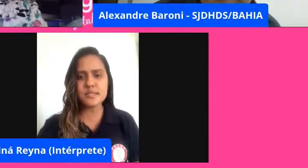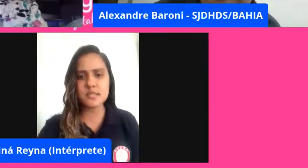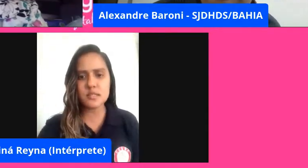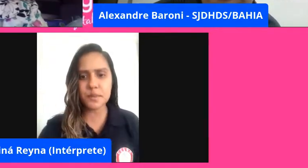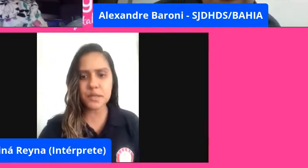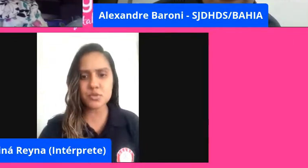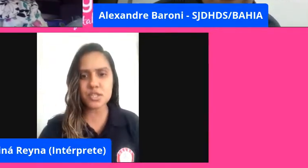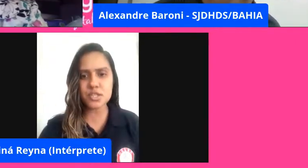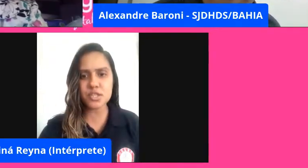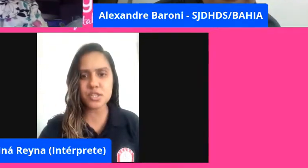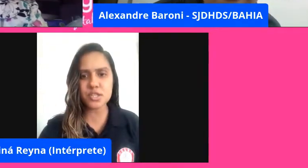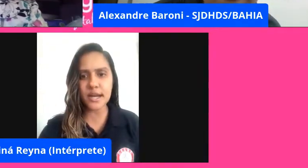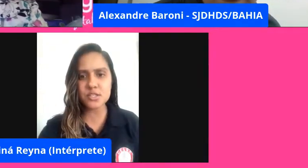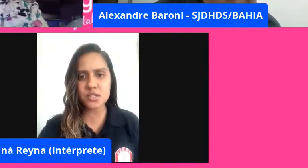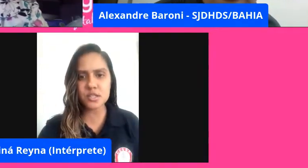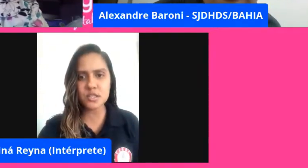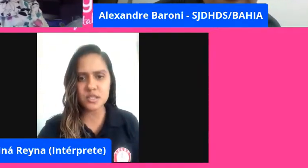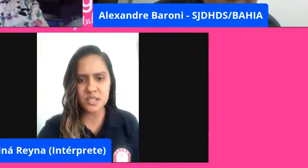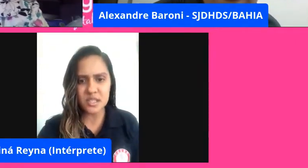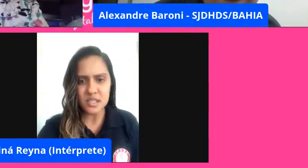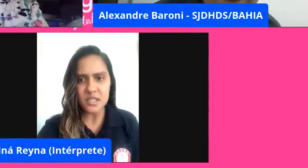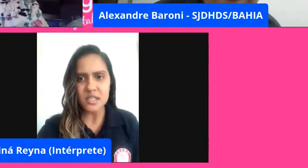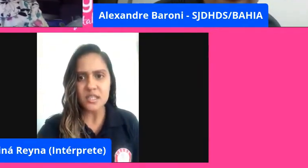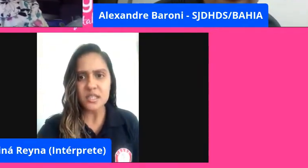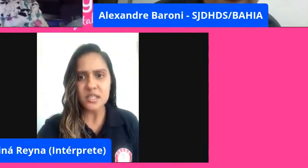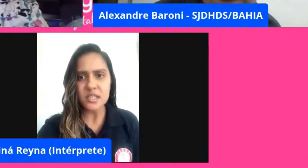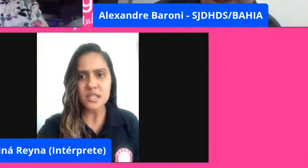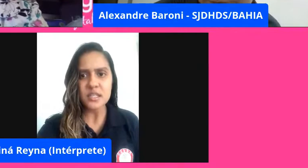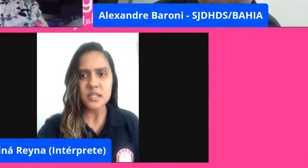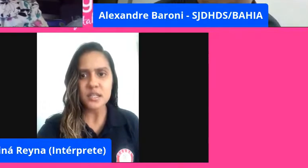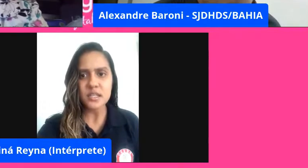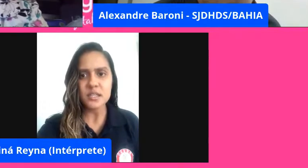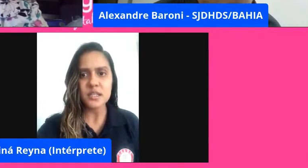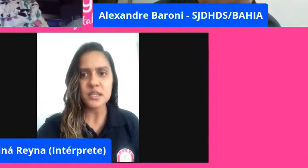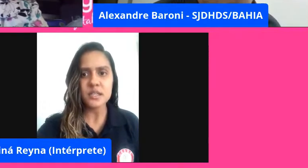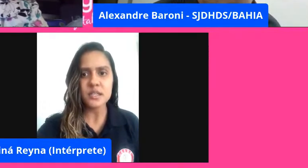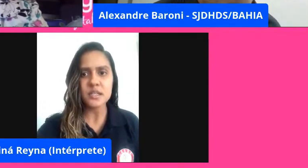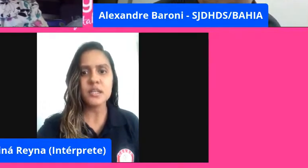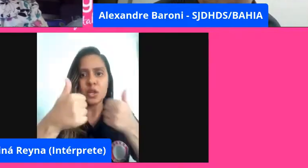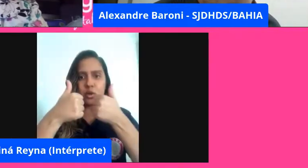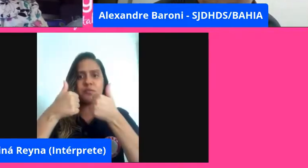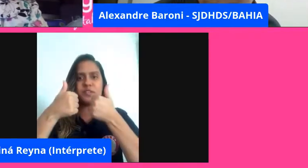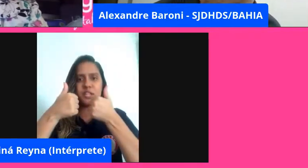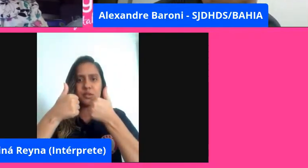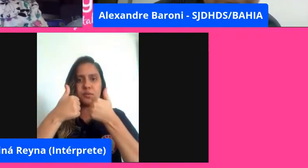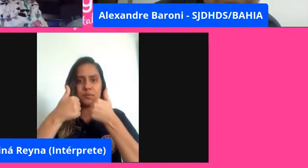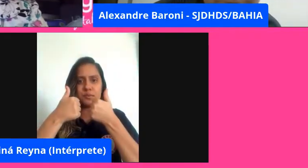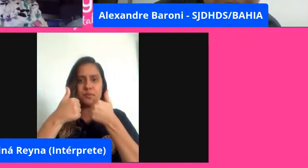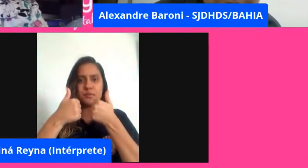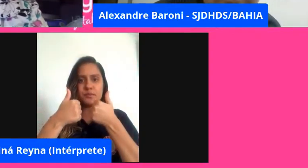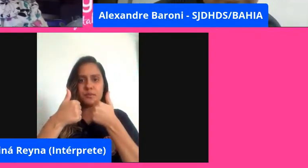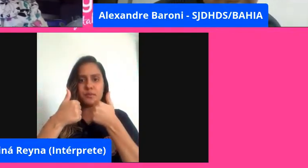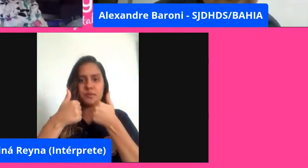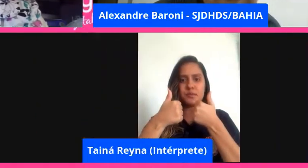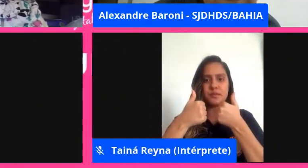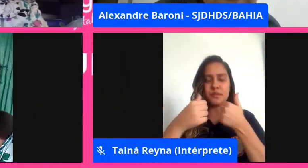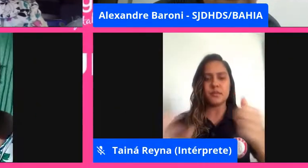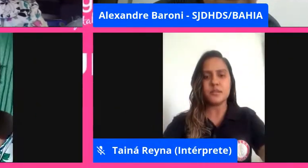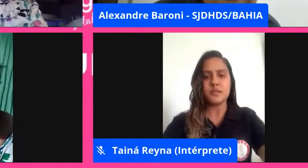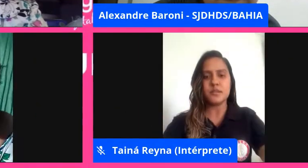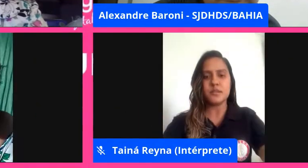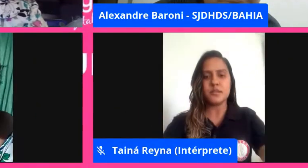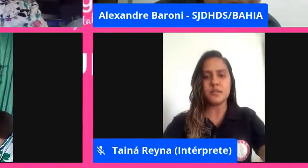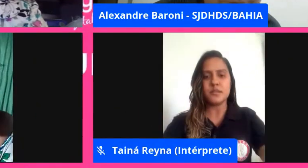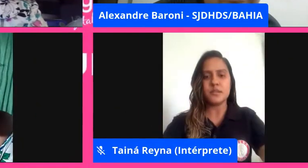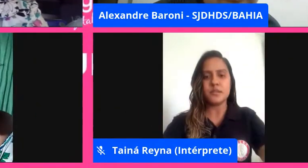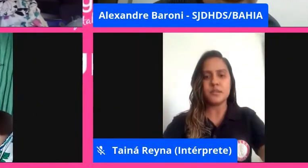Tainá, Porque você está me ouvindo? tá na intérprete, né? Então não sei se ela vai. Isso, não, é porque Tainá conhece Thaís. Está ouvindo?